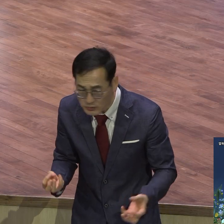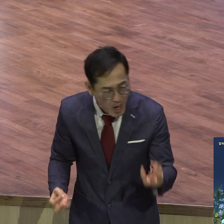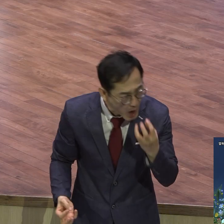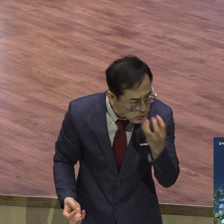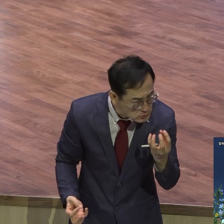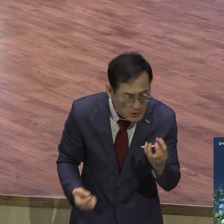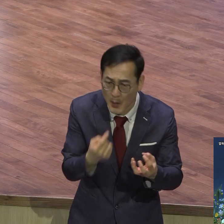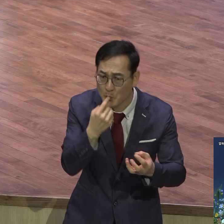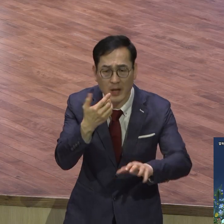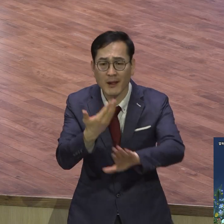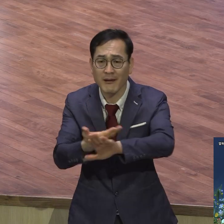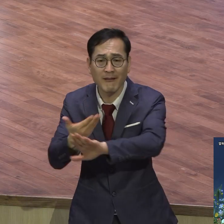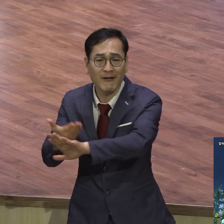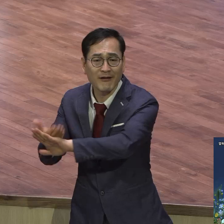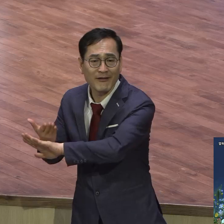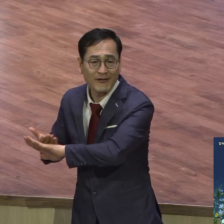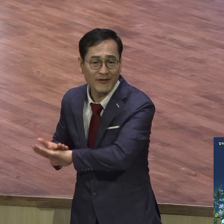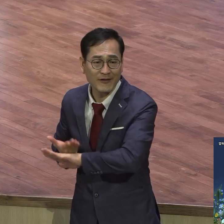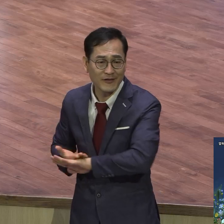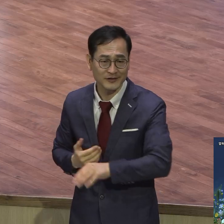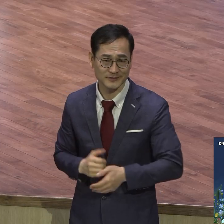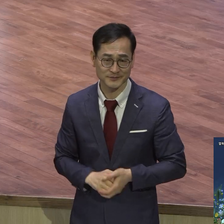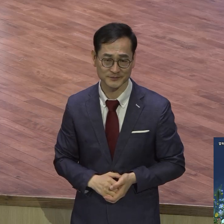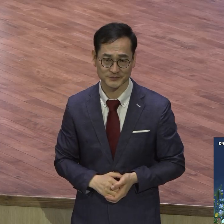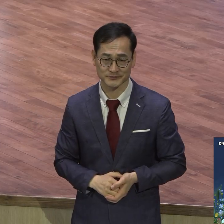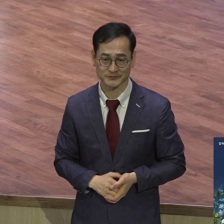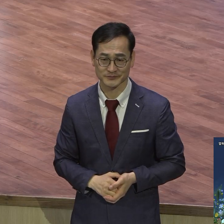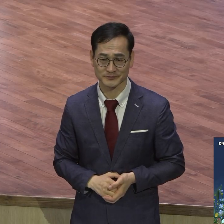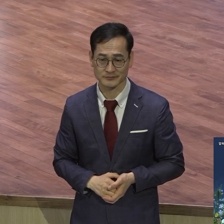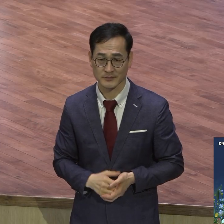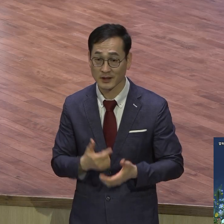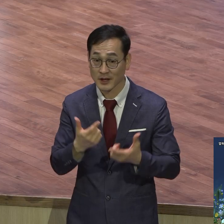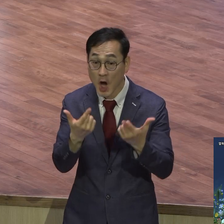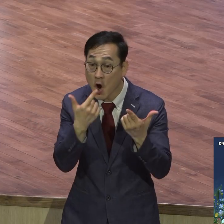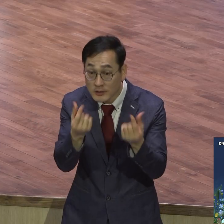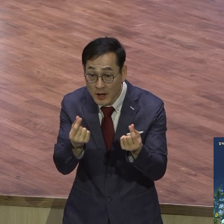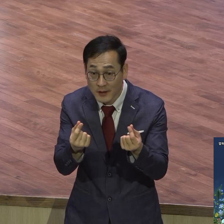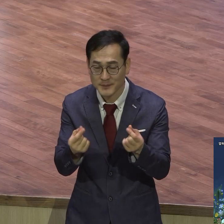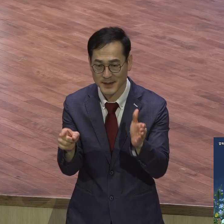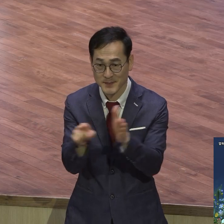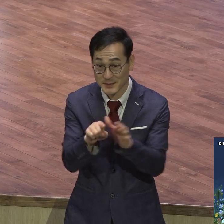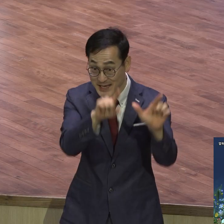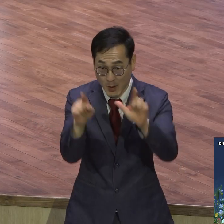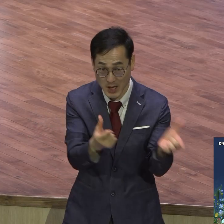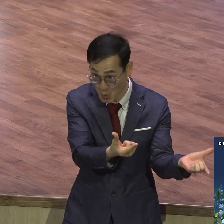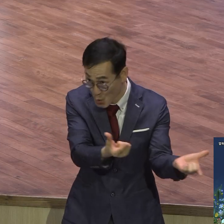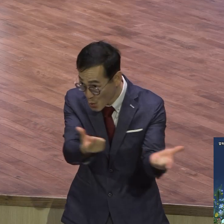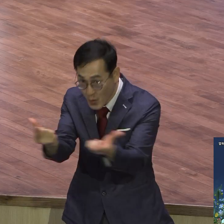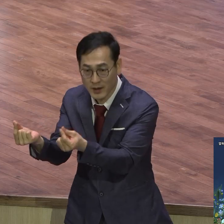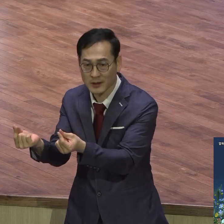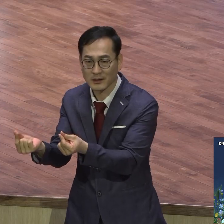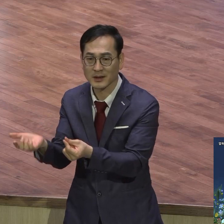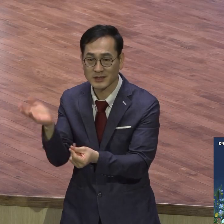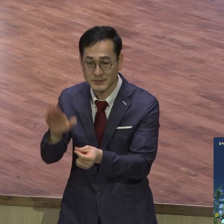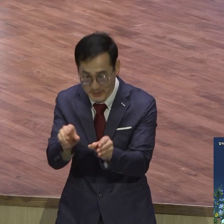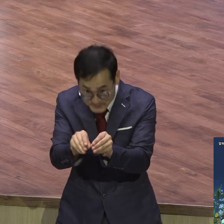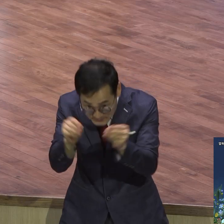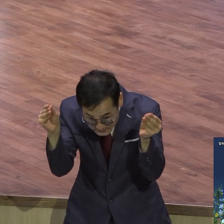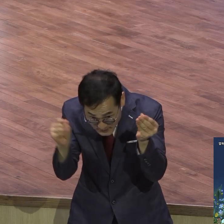그 맛이 다 다릅니다. 우리가 똑같은 신앙생활을 하는데도 신앙생활하는